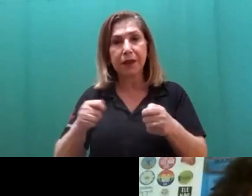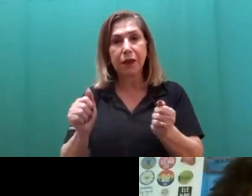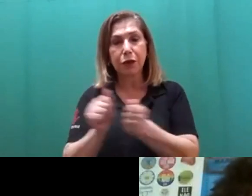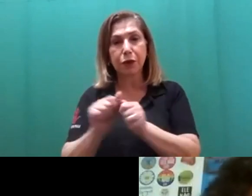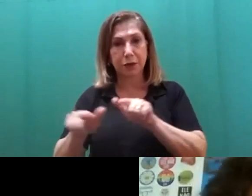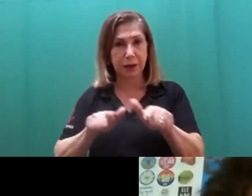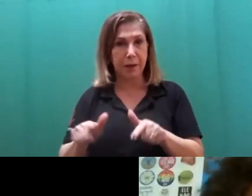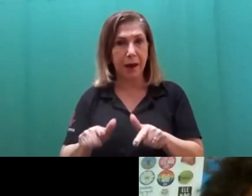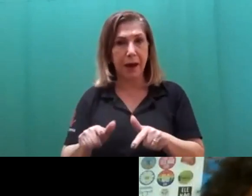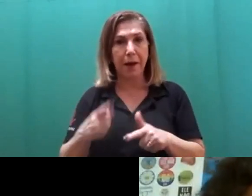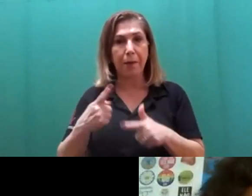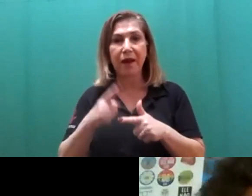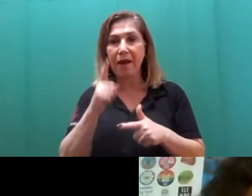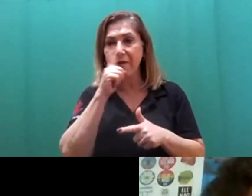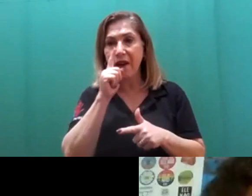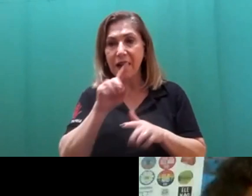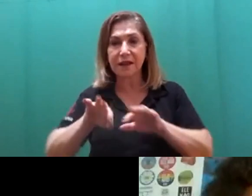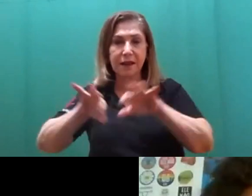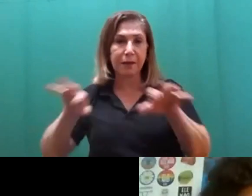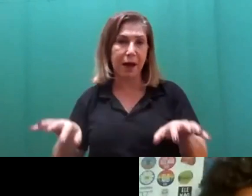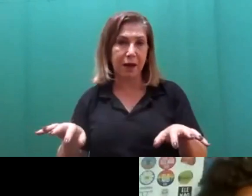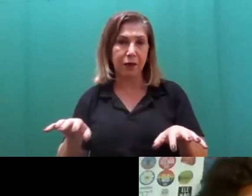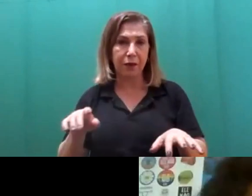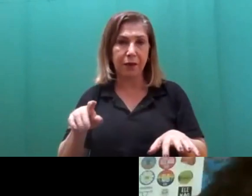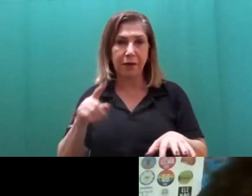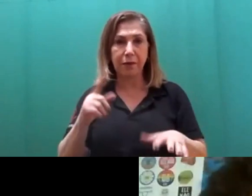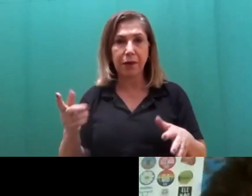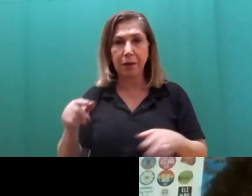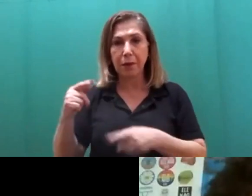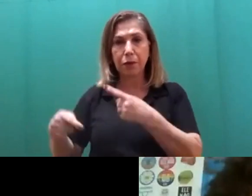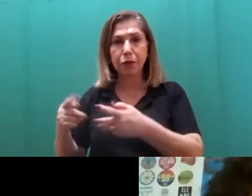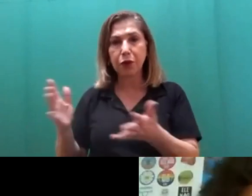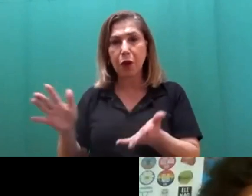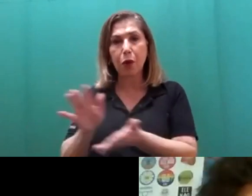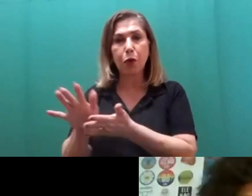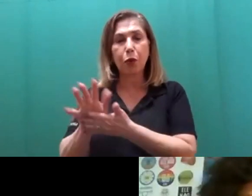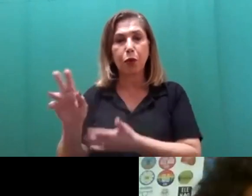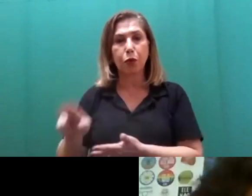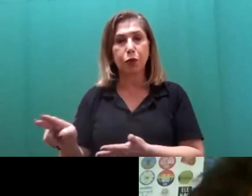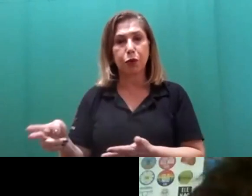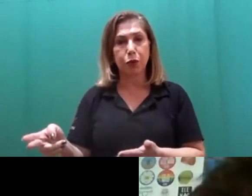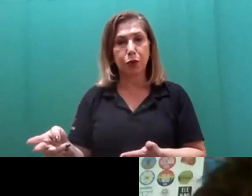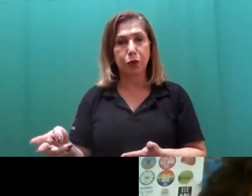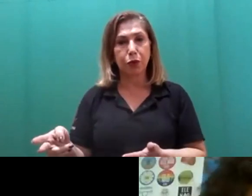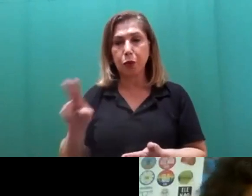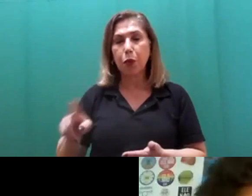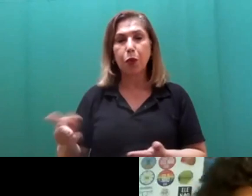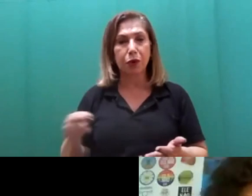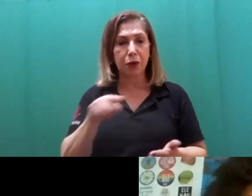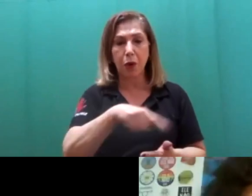A gente pensa muito pouco a cidade. A gente pensa a cidade em política pública e consumo. E é muito pouco